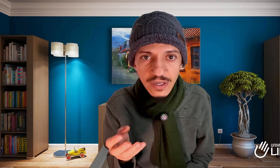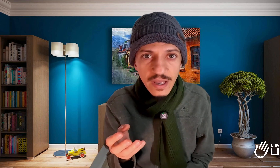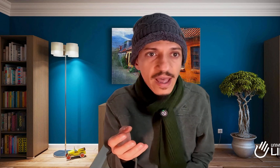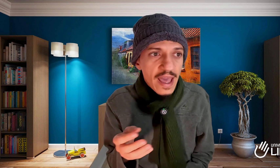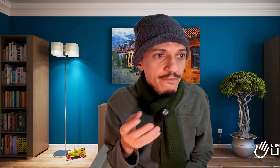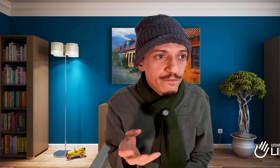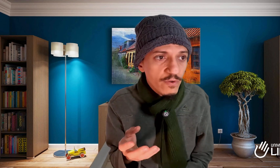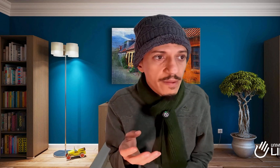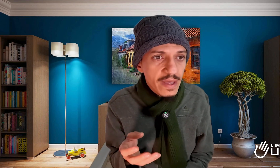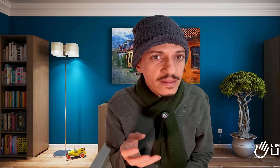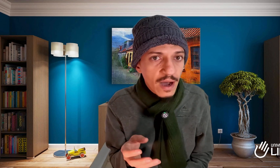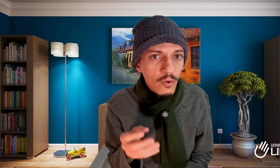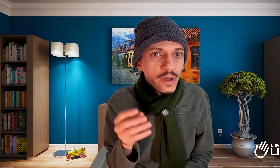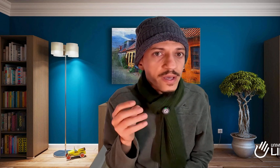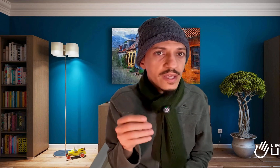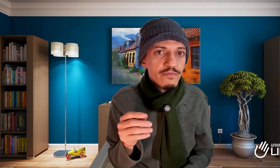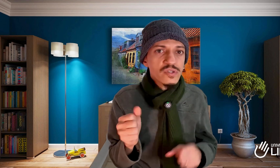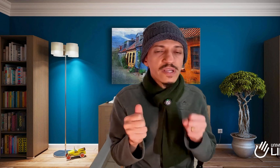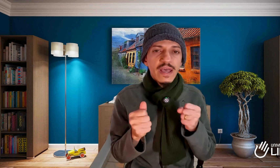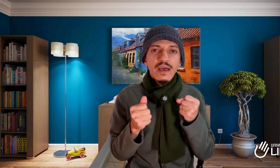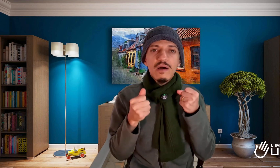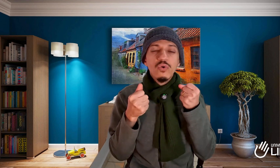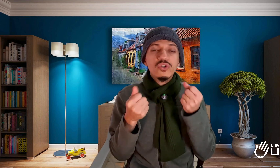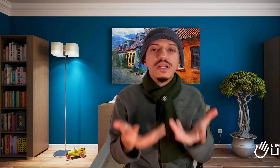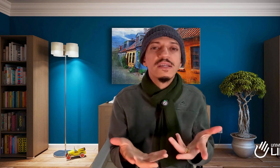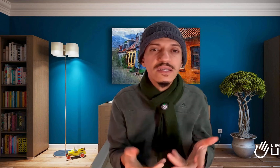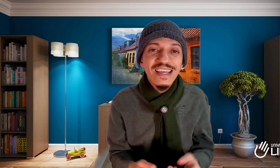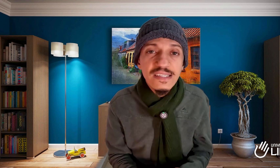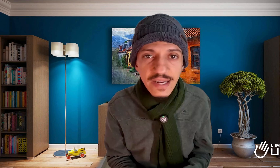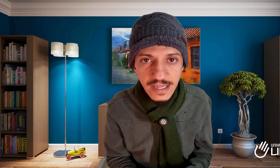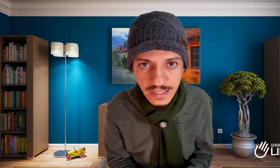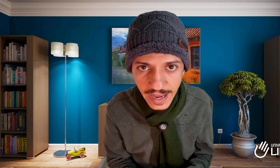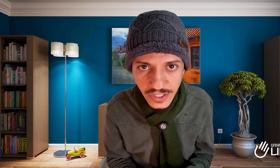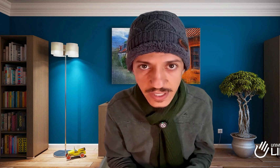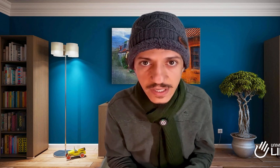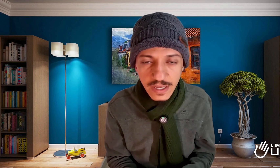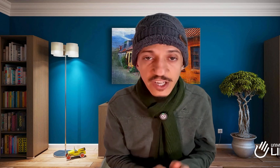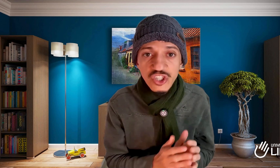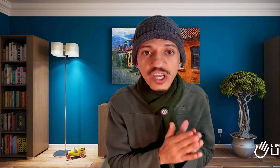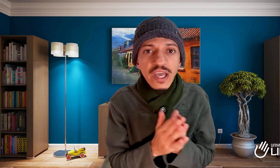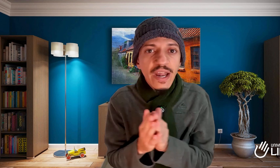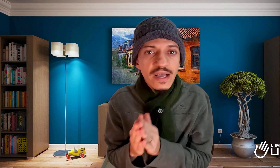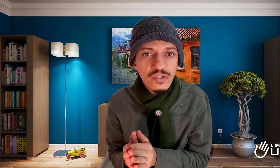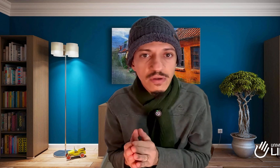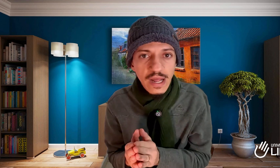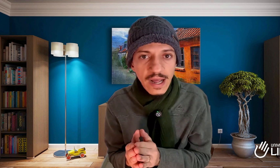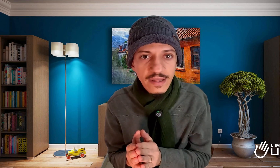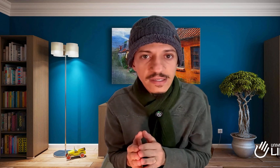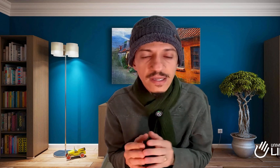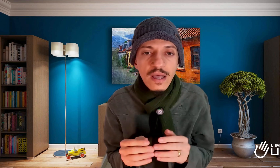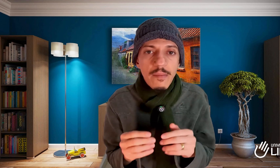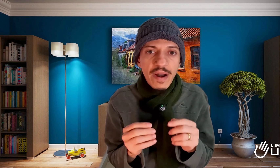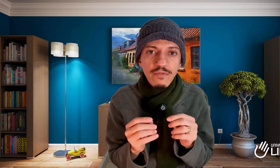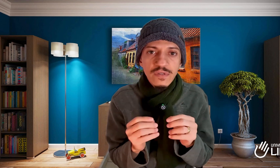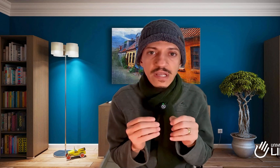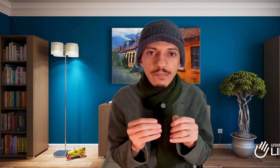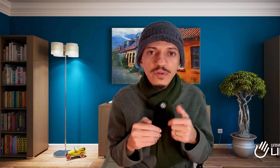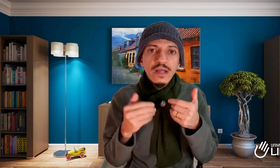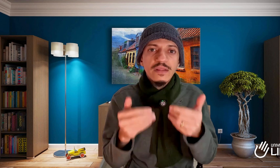é fundamental que você utilize estratégias direcionadas para você poder ter